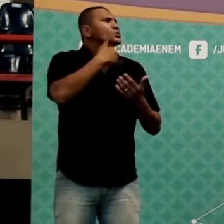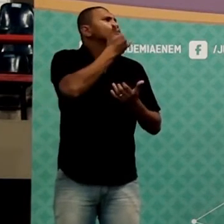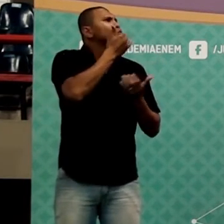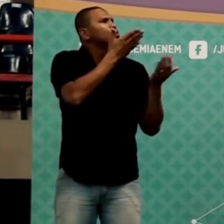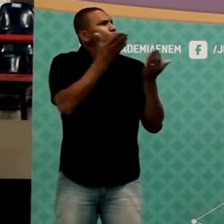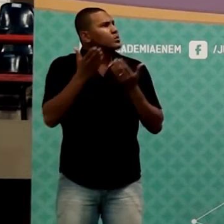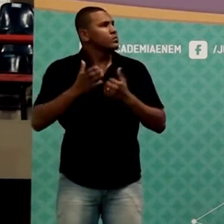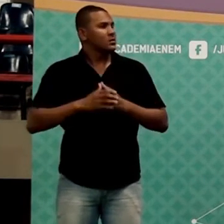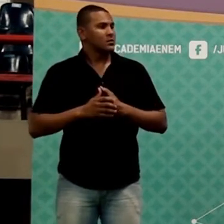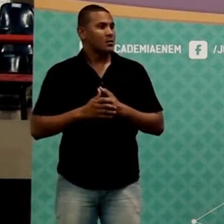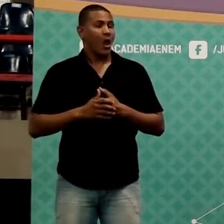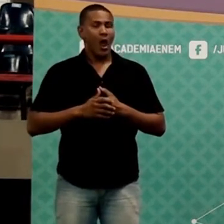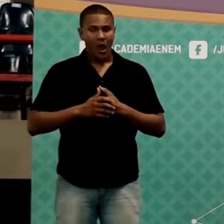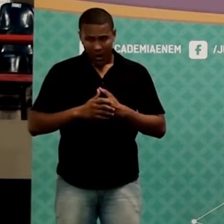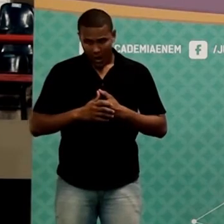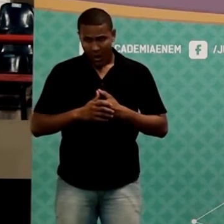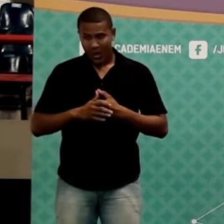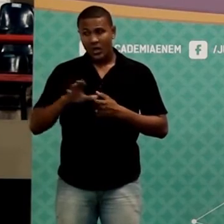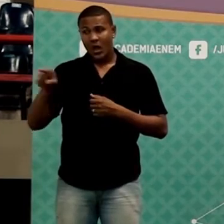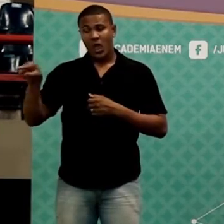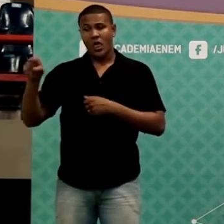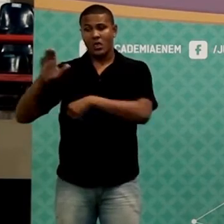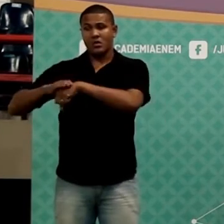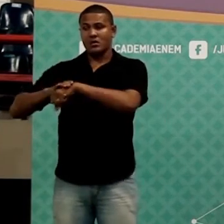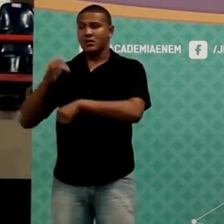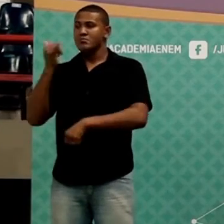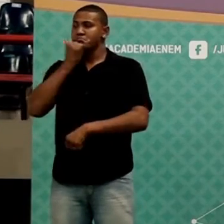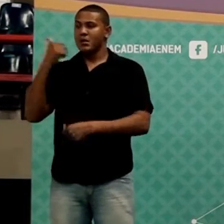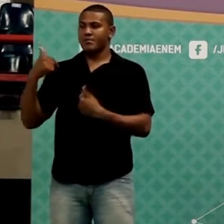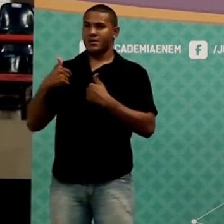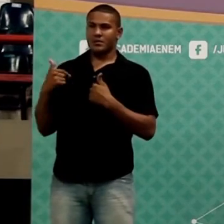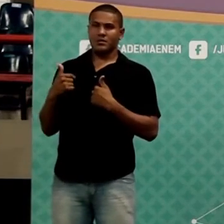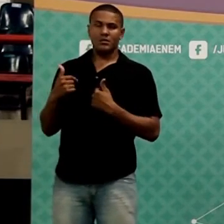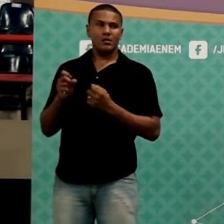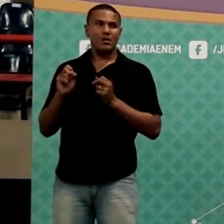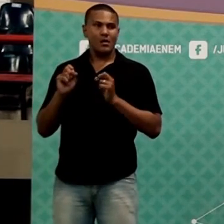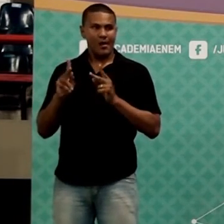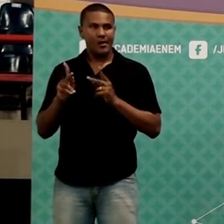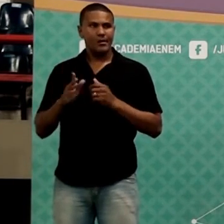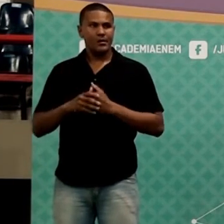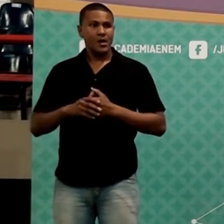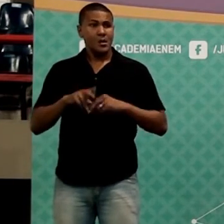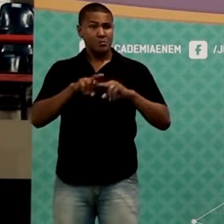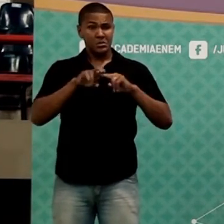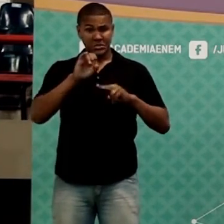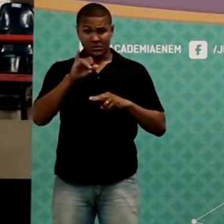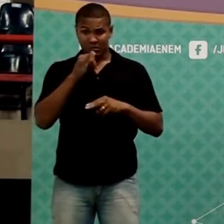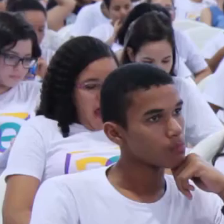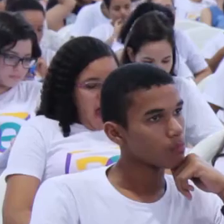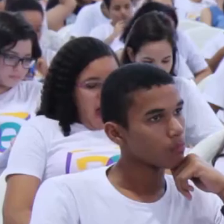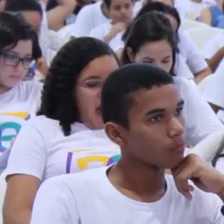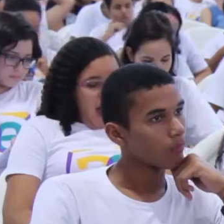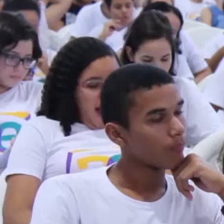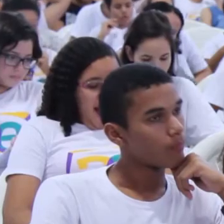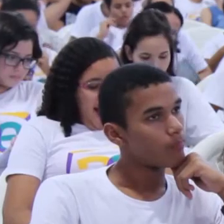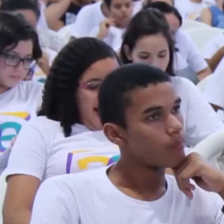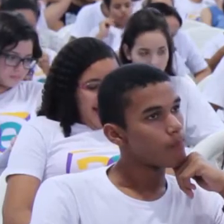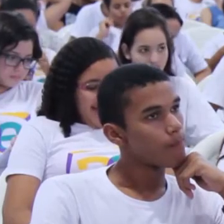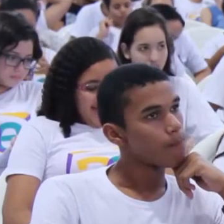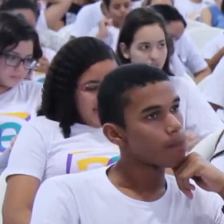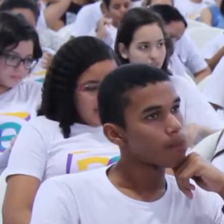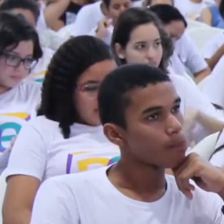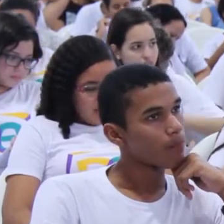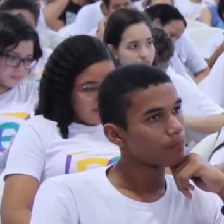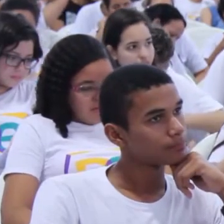Aí disse assim: eu só perdoo se ele me pedir perdão. Então Lutero só vai escapar da condenação se pedir perdão.